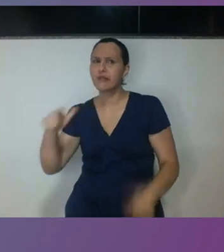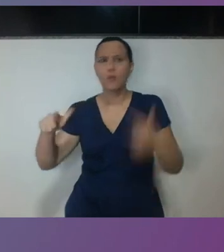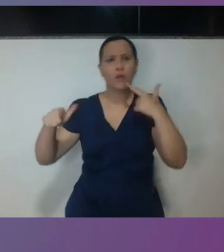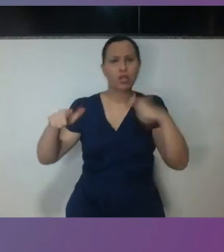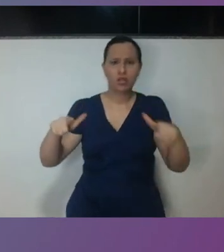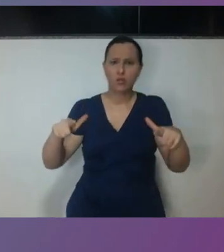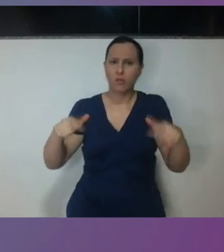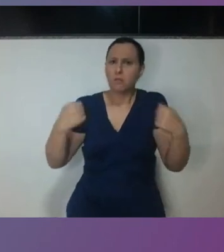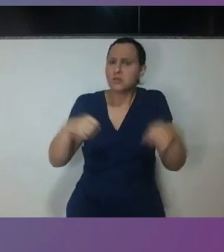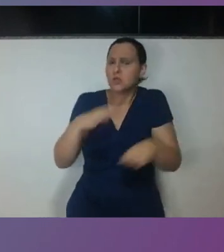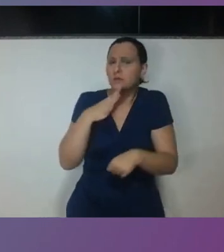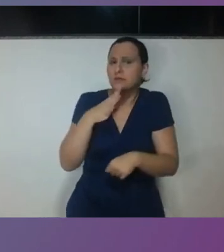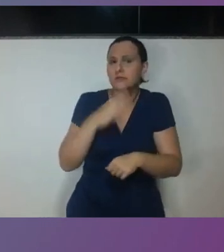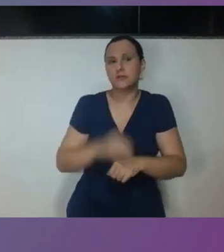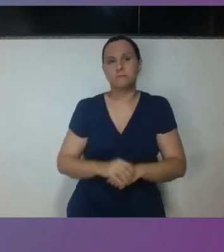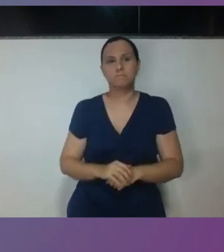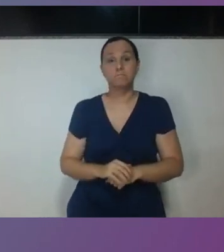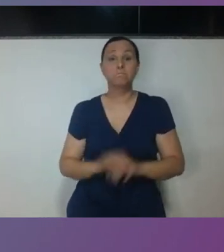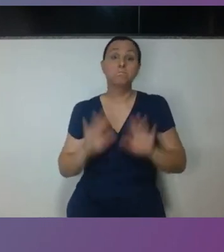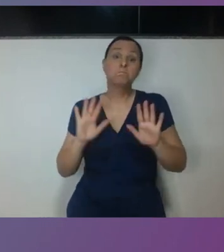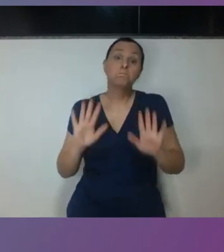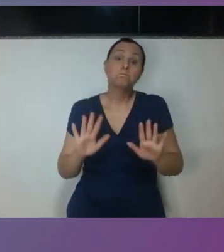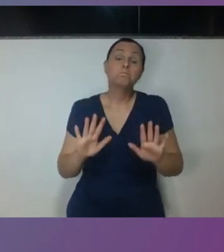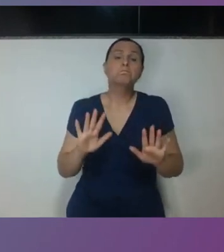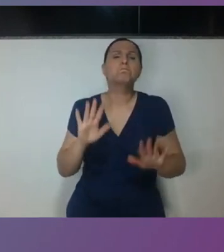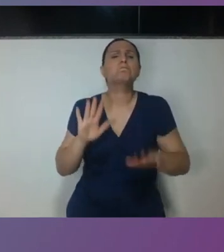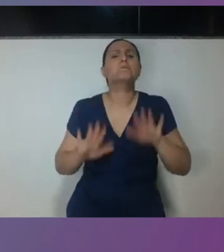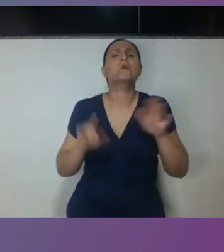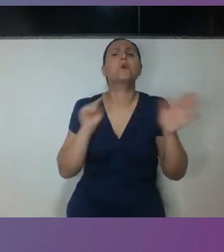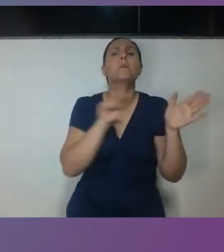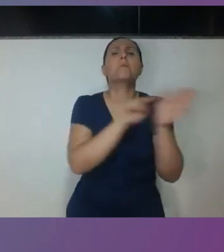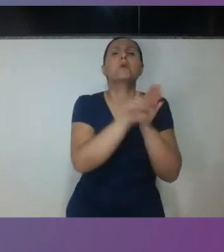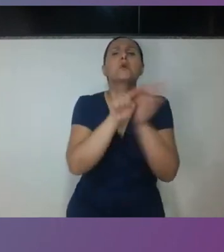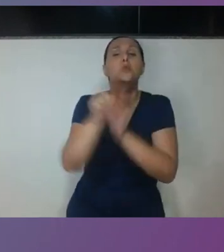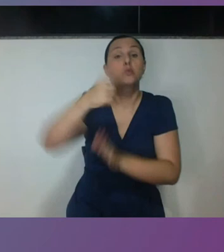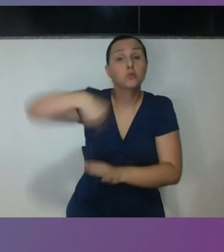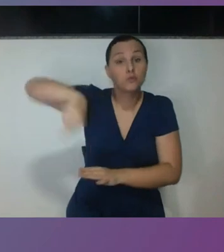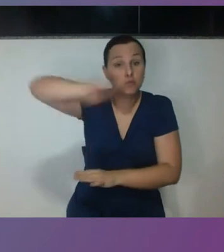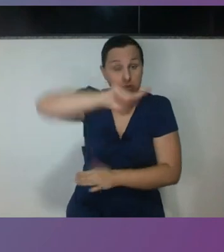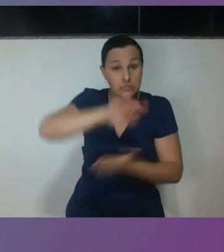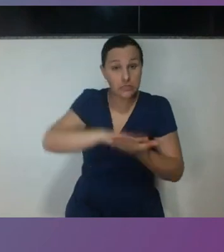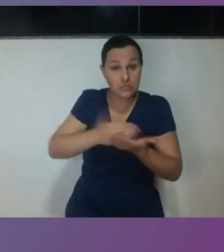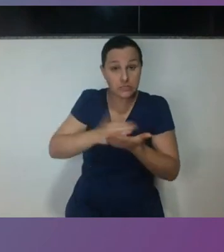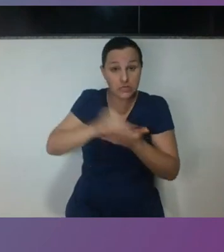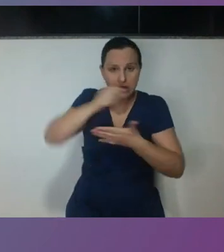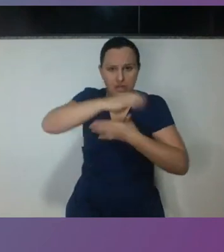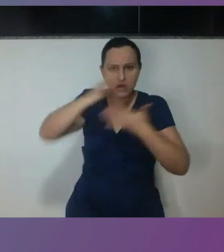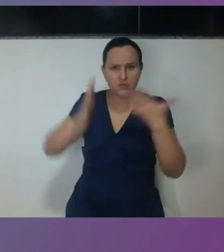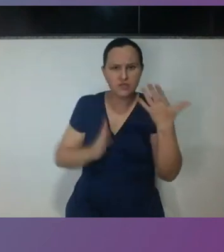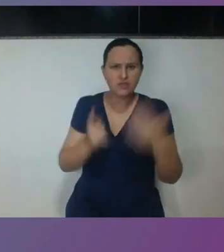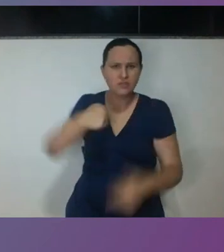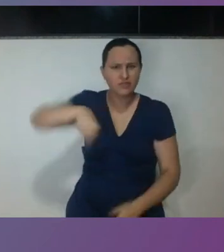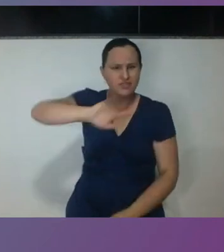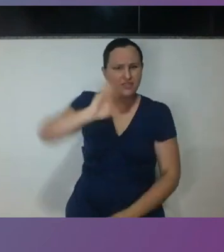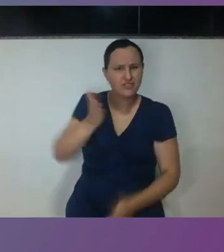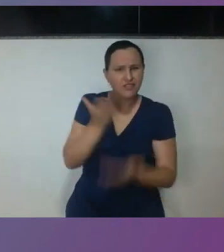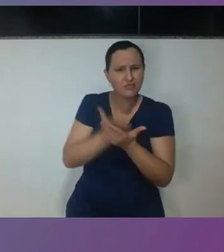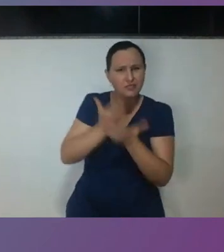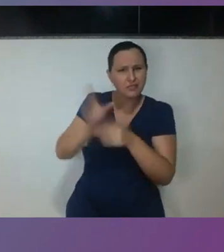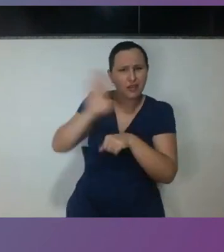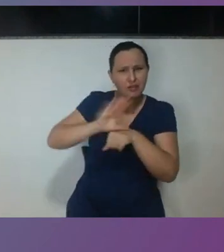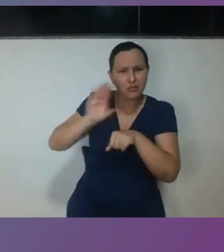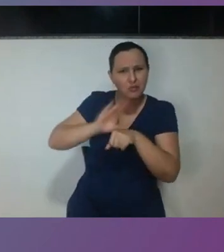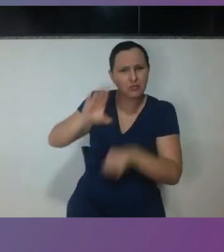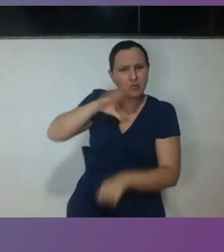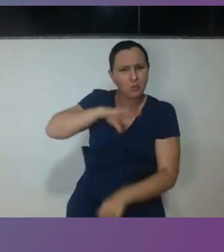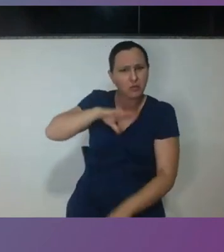aí eu lanço a pergunta para vocês. Quem de vocês aí, intérprete de Libras, já fez curso de português? Porque nós,